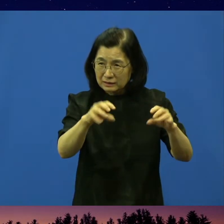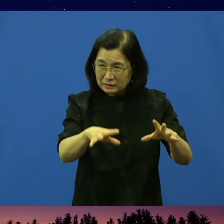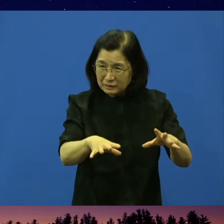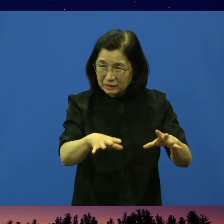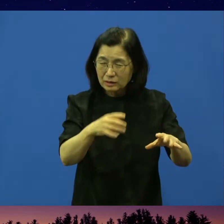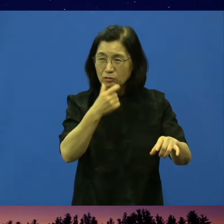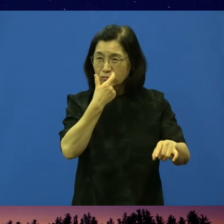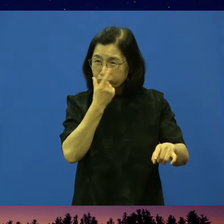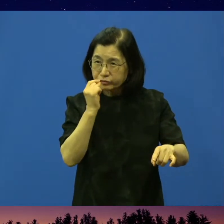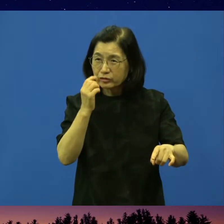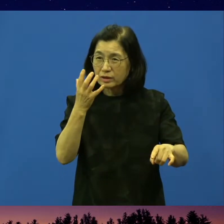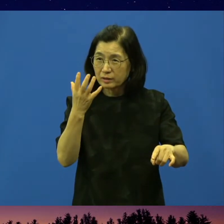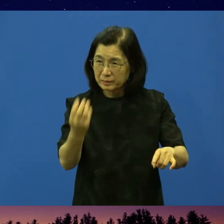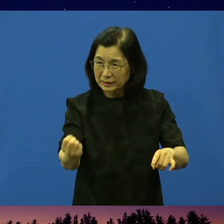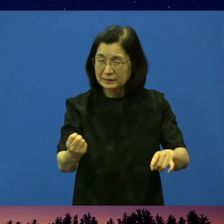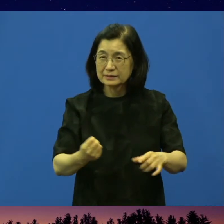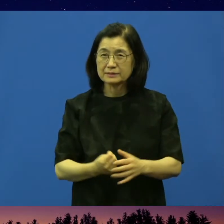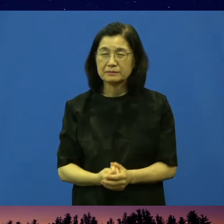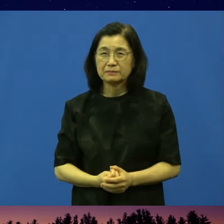앞으로 이제